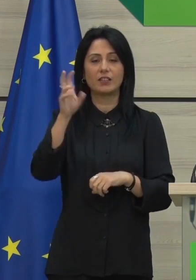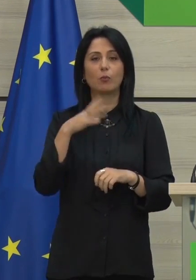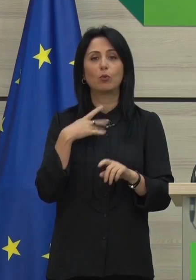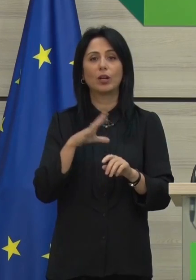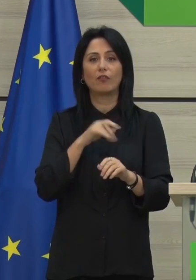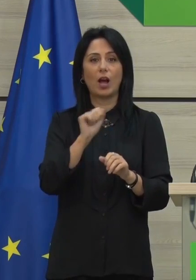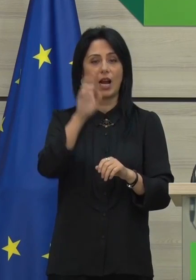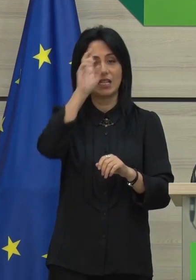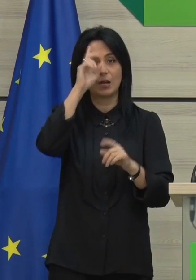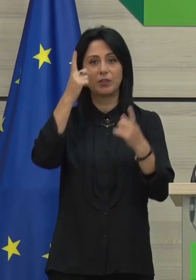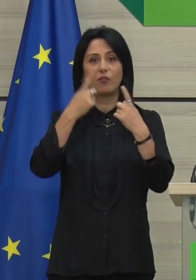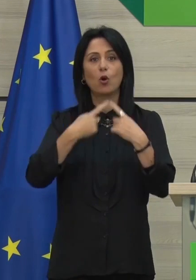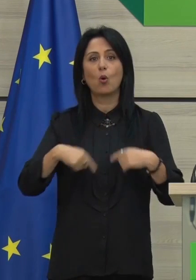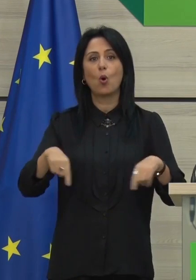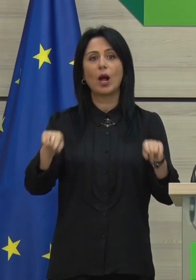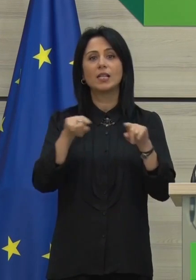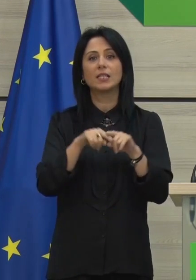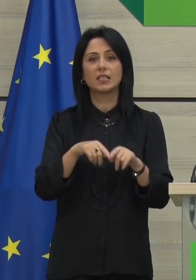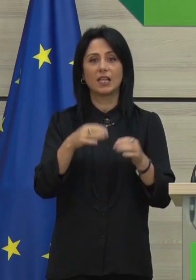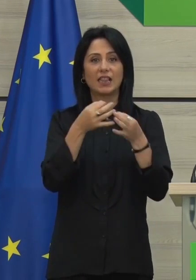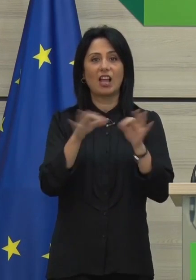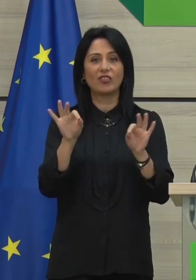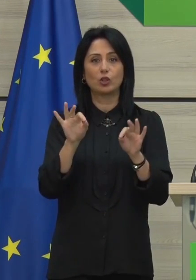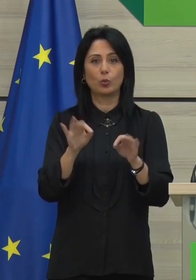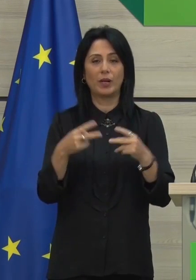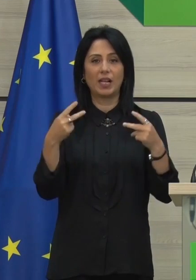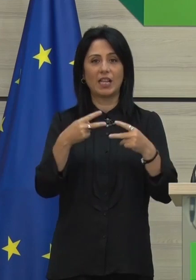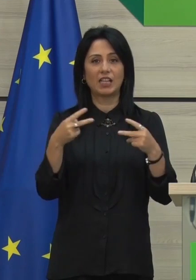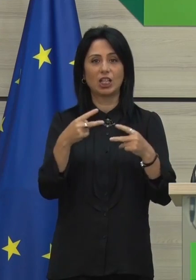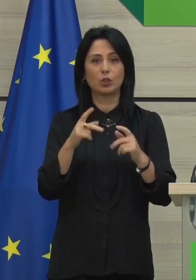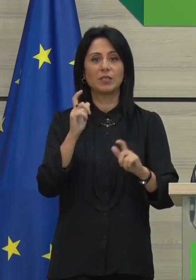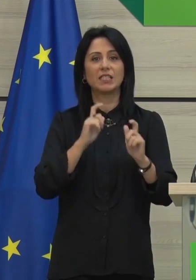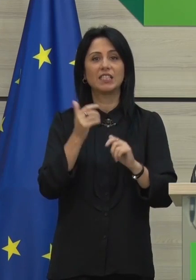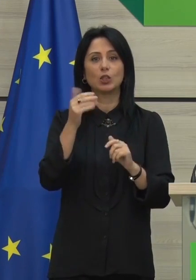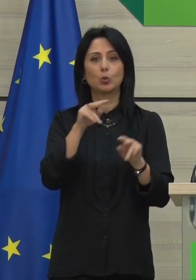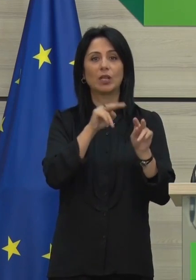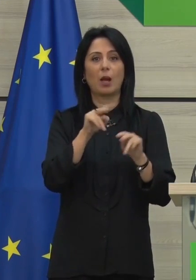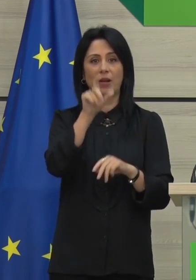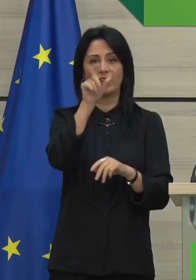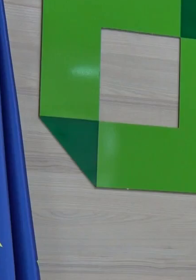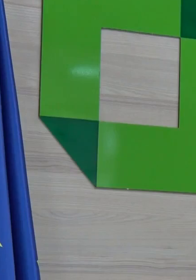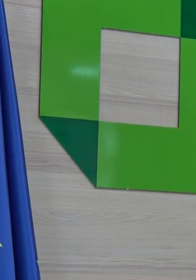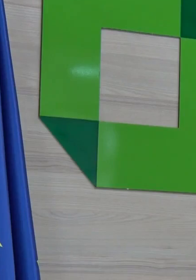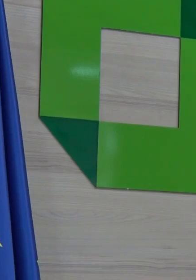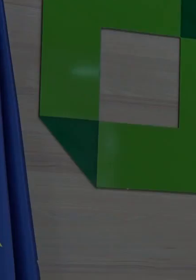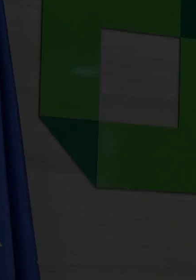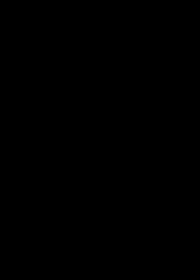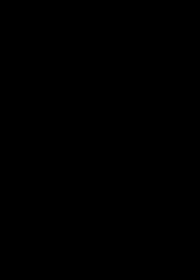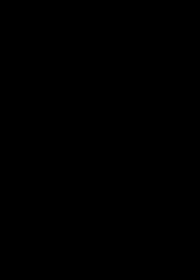იქნა არასამთავრობო ორგანიზაცია თავისუფალი და თანასწორების ინსტიტუტის დამკვირვებელიც.